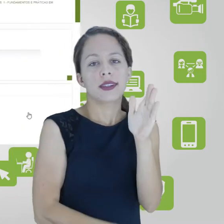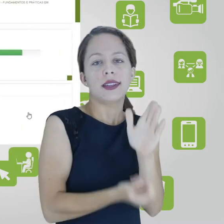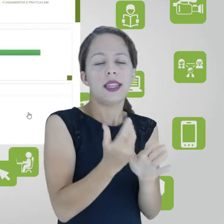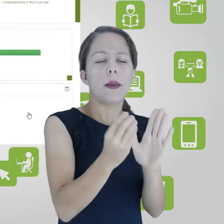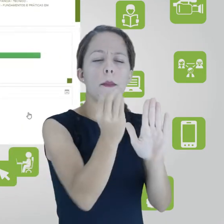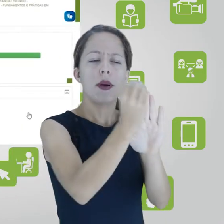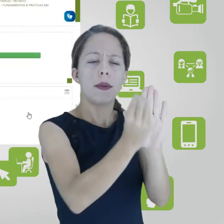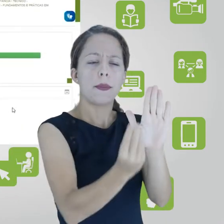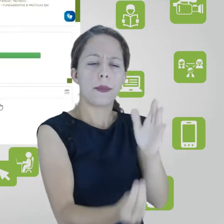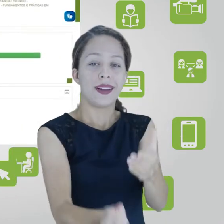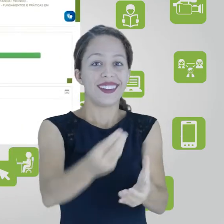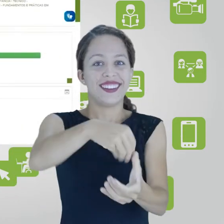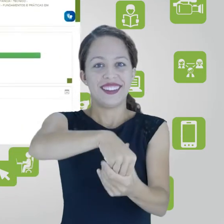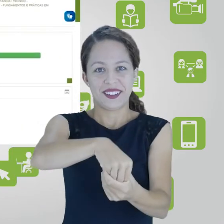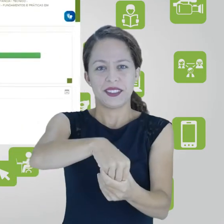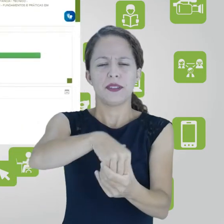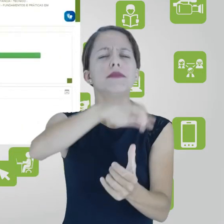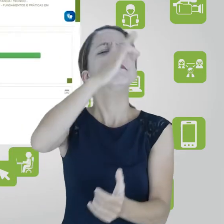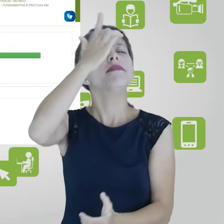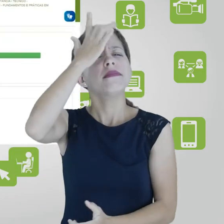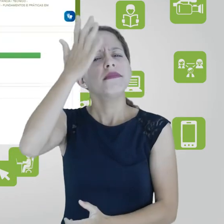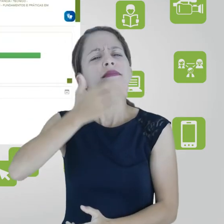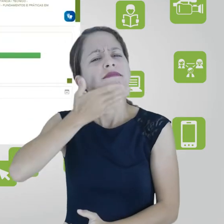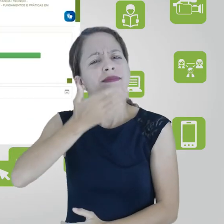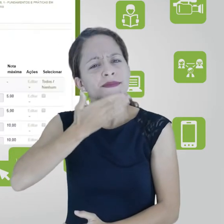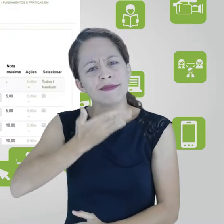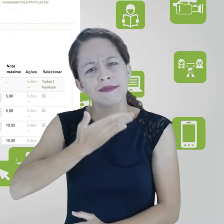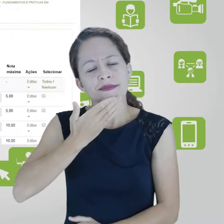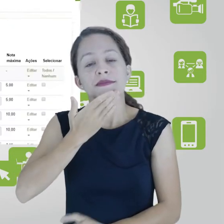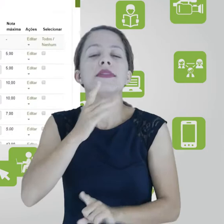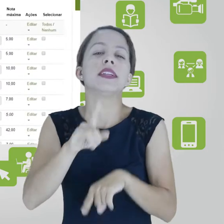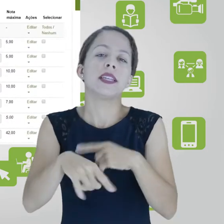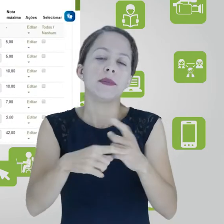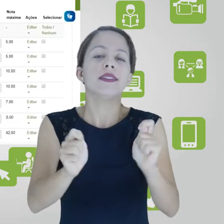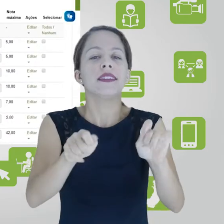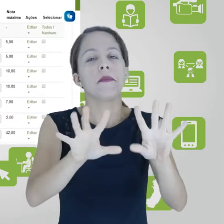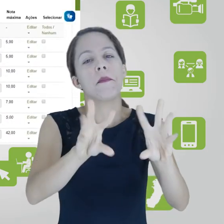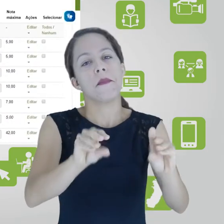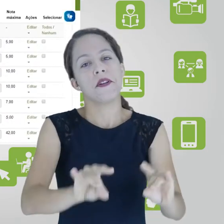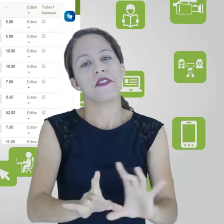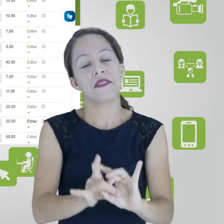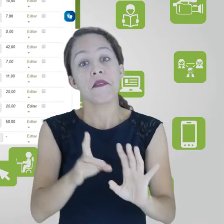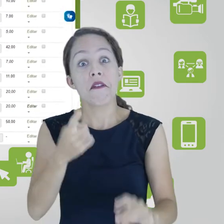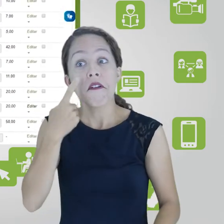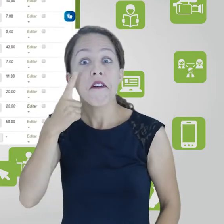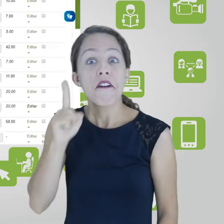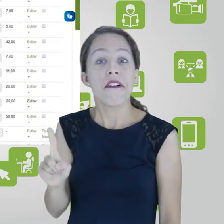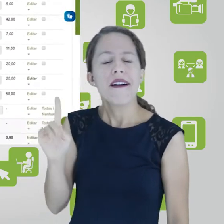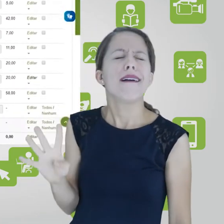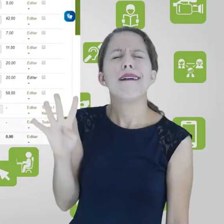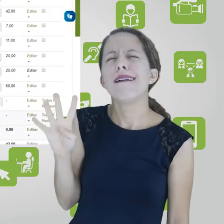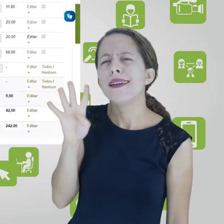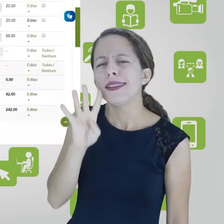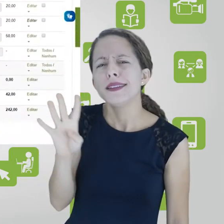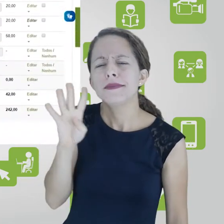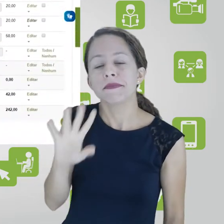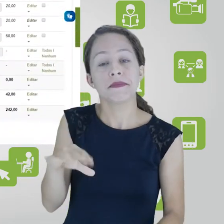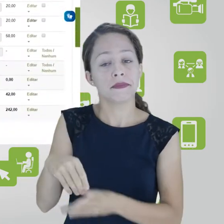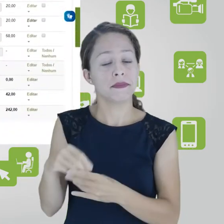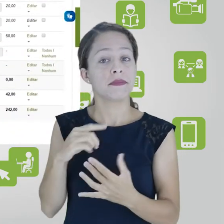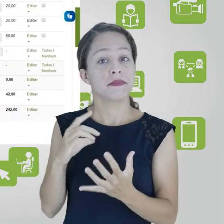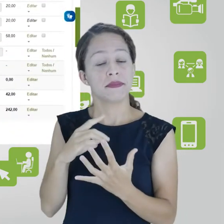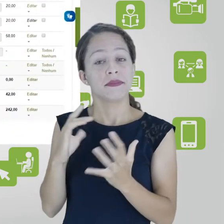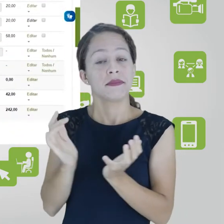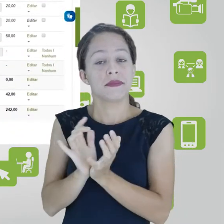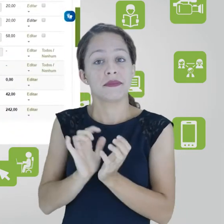já cria colocando tudo dentro. Então fica bem mais fácil. Mas dá para mexer depois também, se não fez. Olha